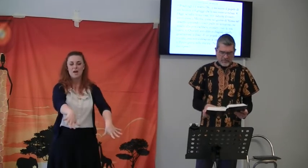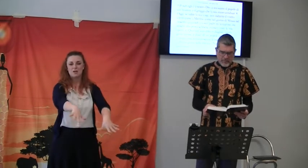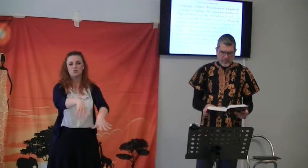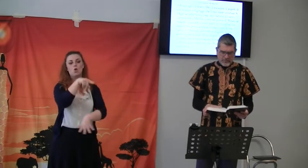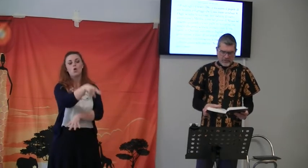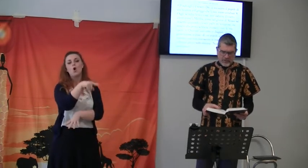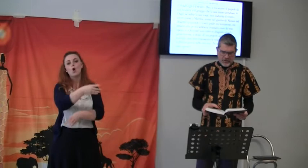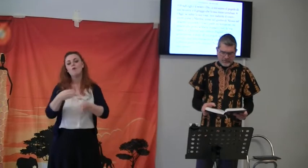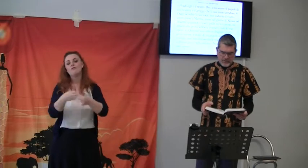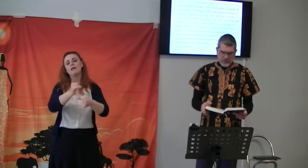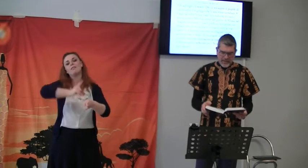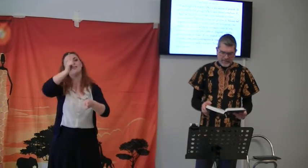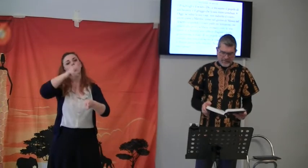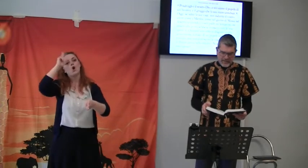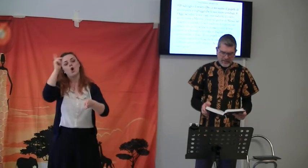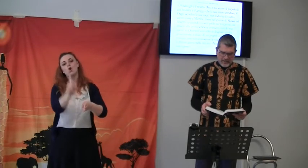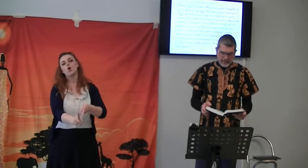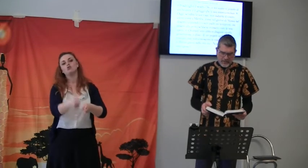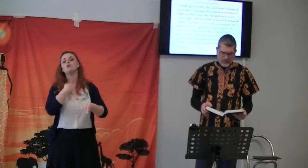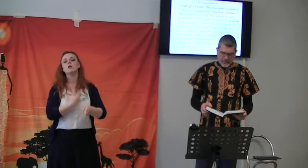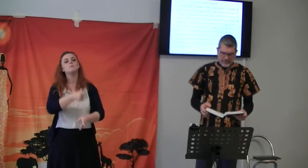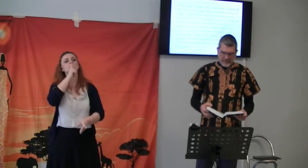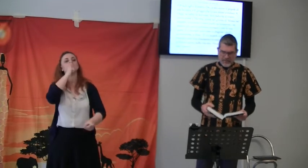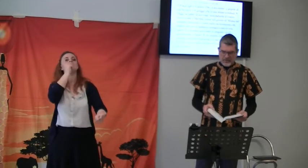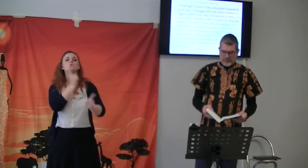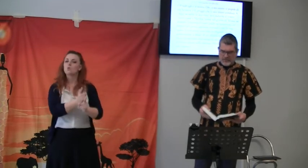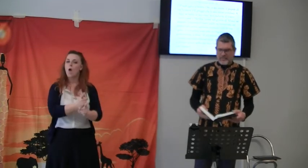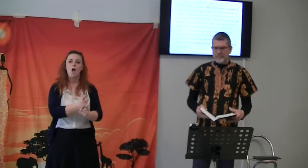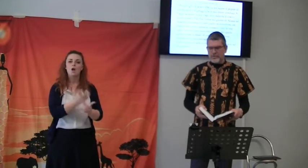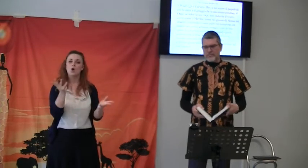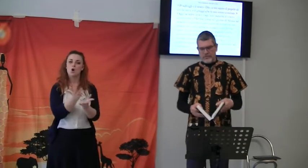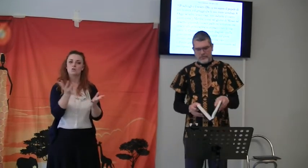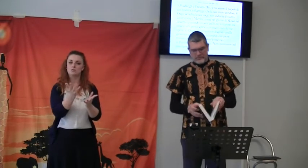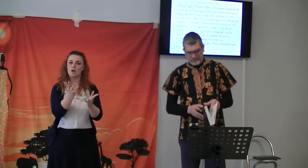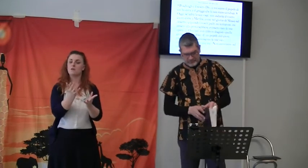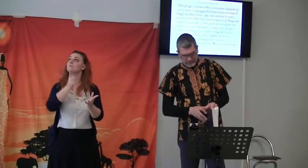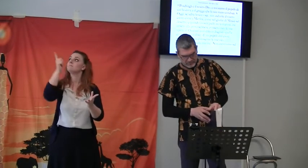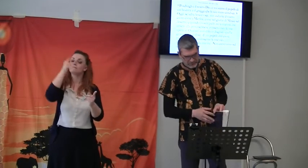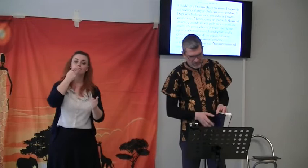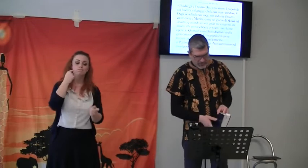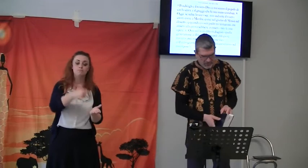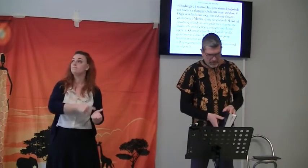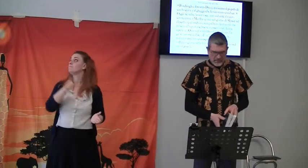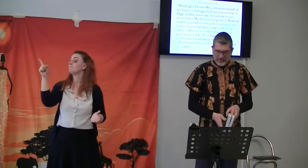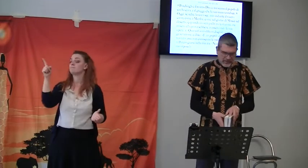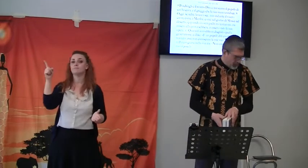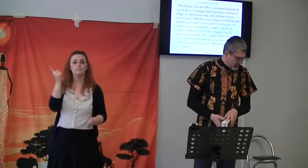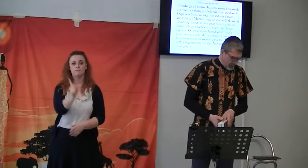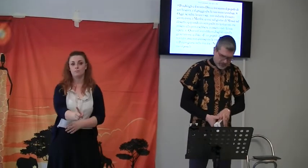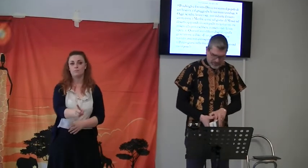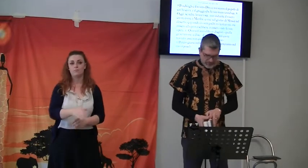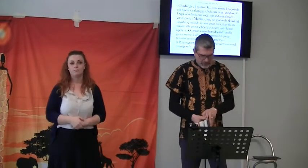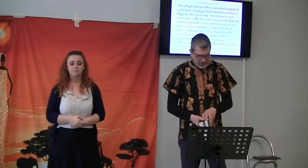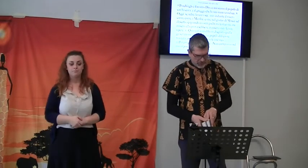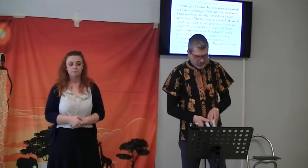vie. Perciò giurai nella mia ira: non entreranno nel mio riposo. Signore, benedica la sua